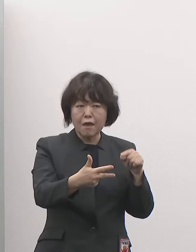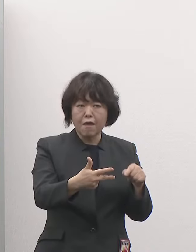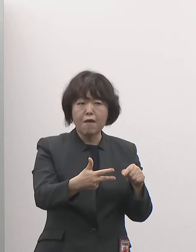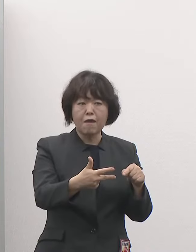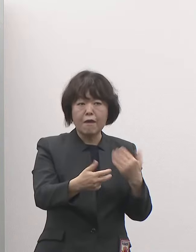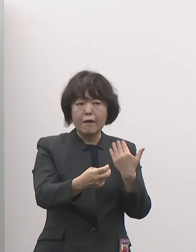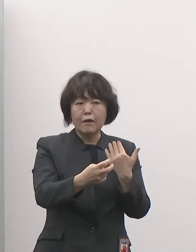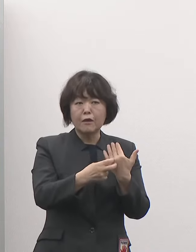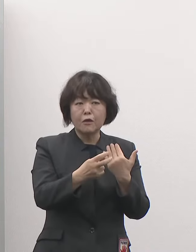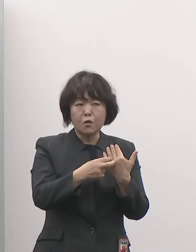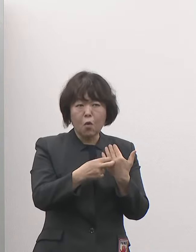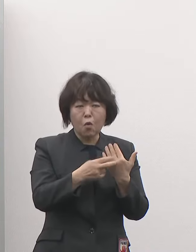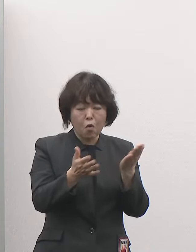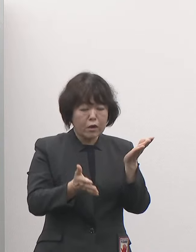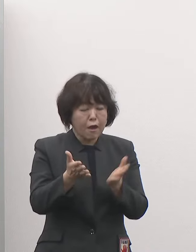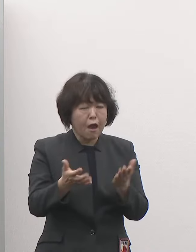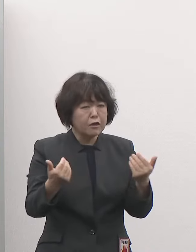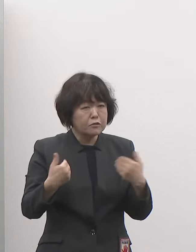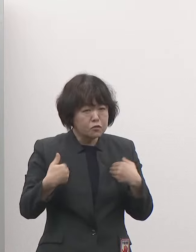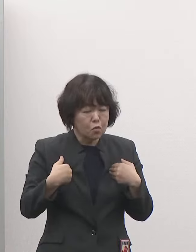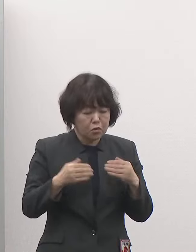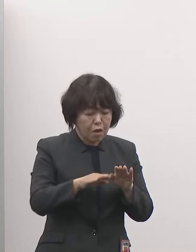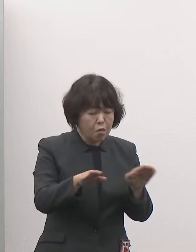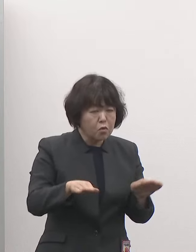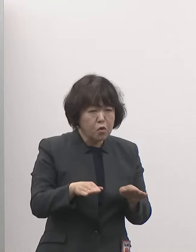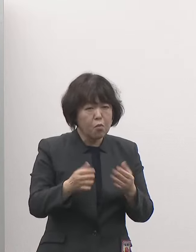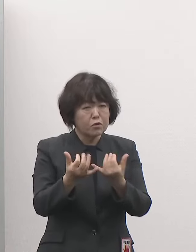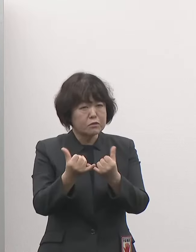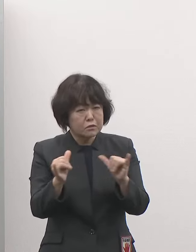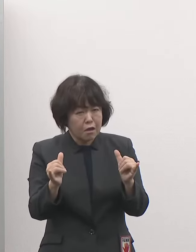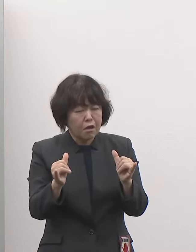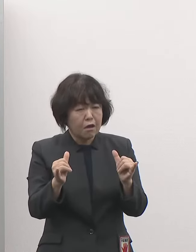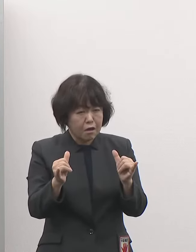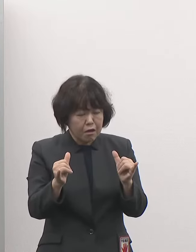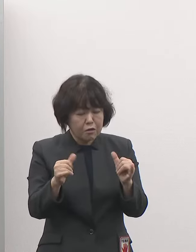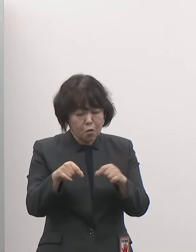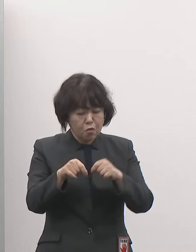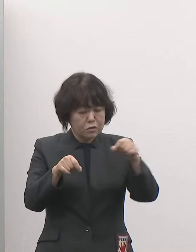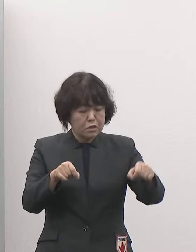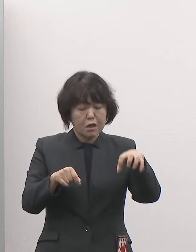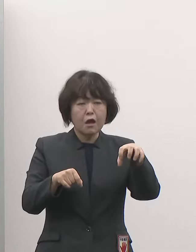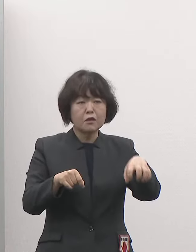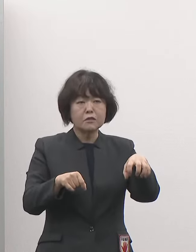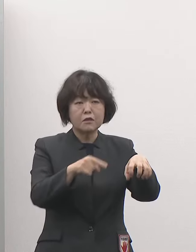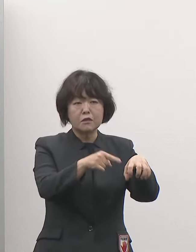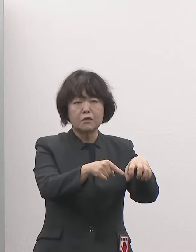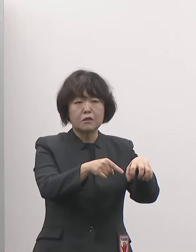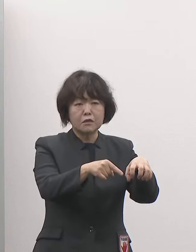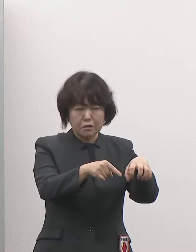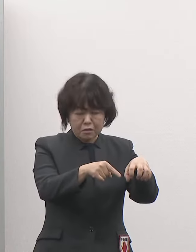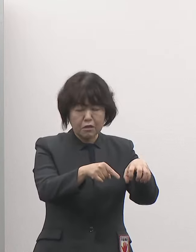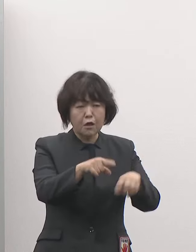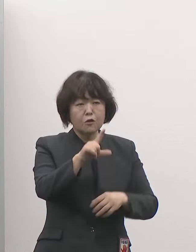医療的ケア自社に関するその相談センターのサテライトが鶴市立病院で受けていただくことになりました